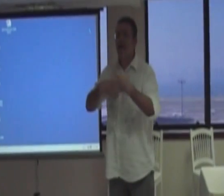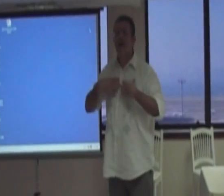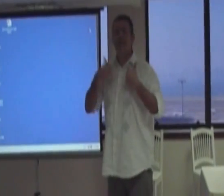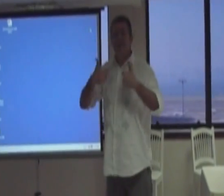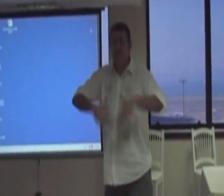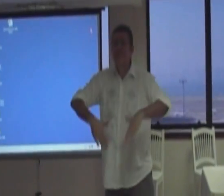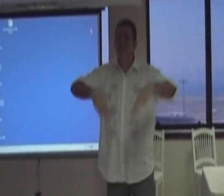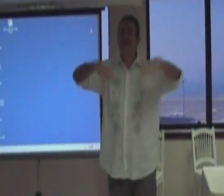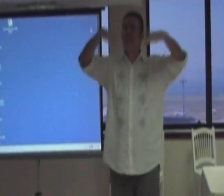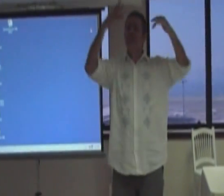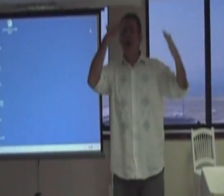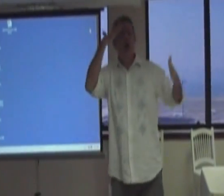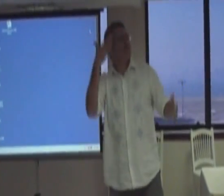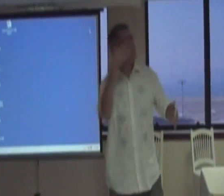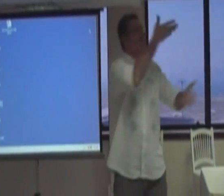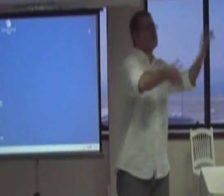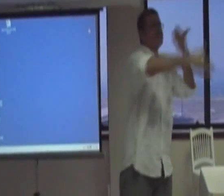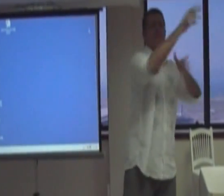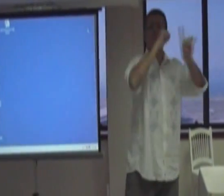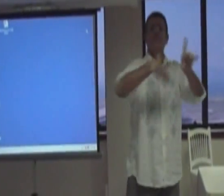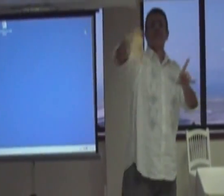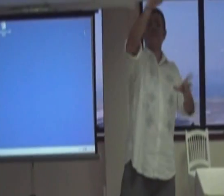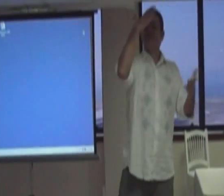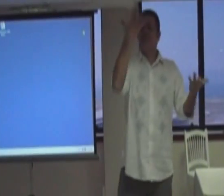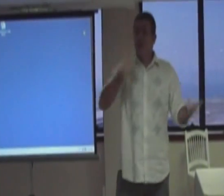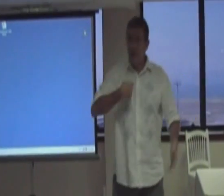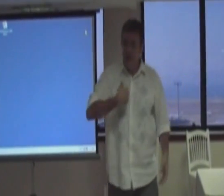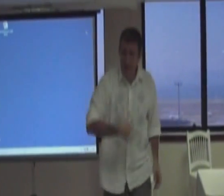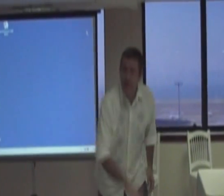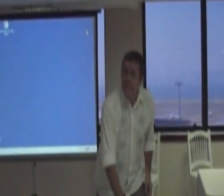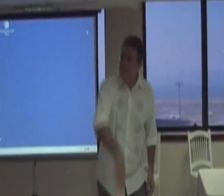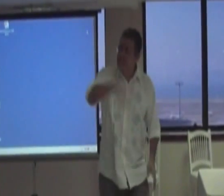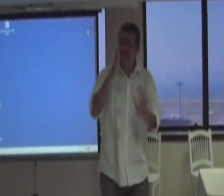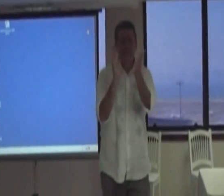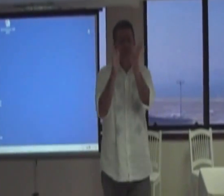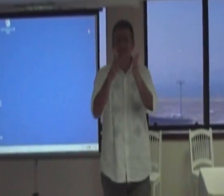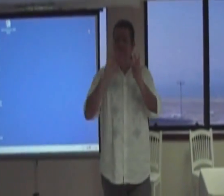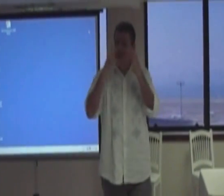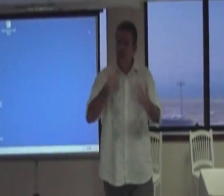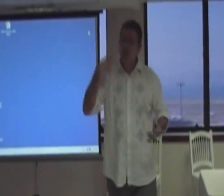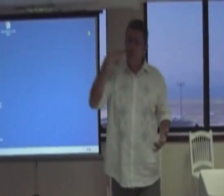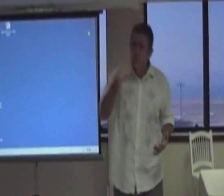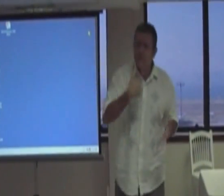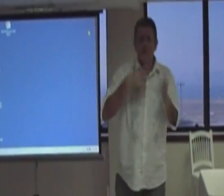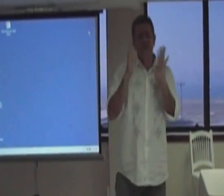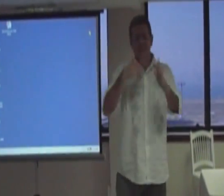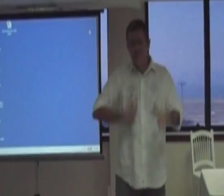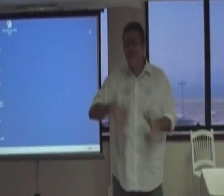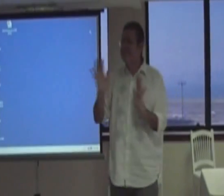seus pares linguísticos, para que ele possa ter uma autoestima adequada e assim ter uma inclusão social de fato. E ele precisa ter a sua língua de sinais como